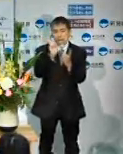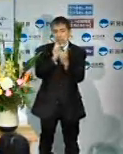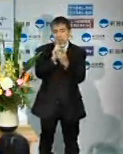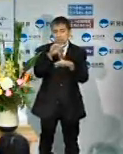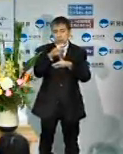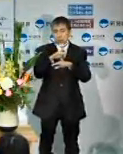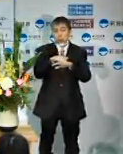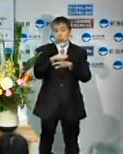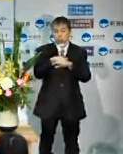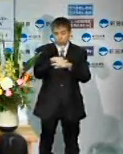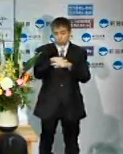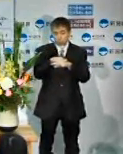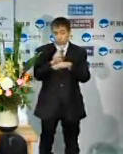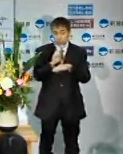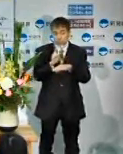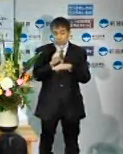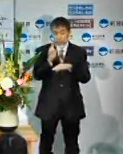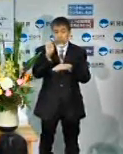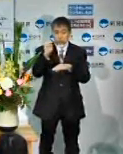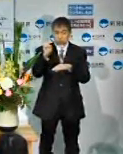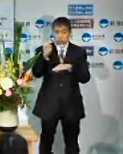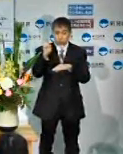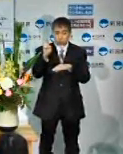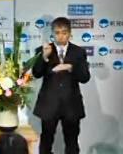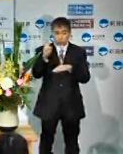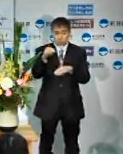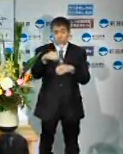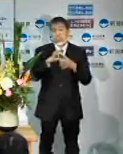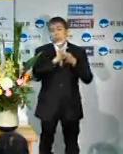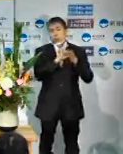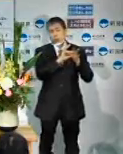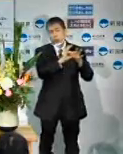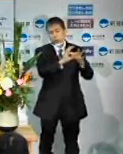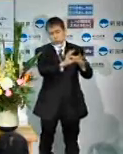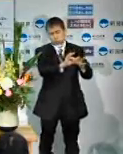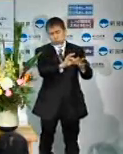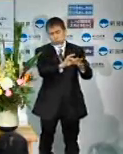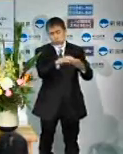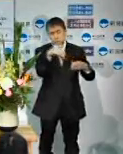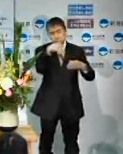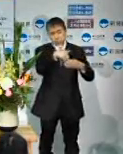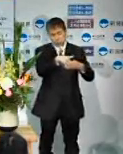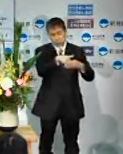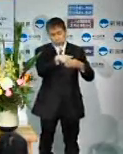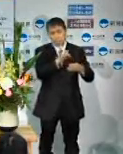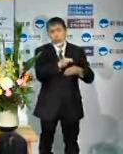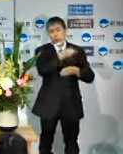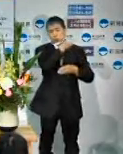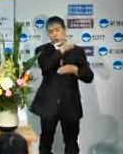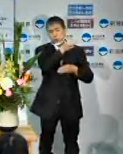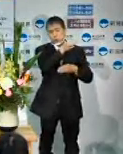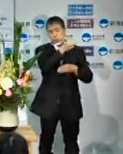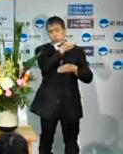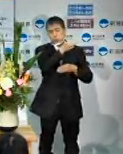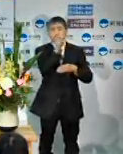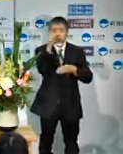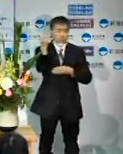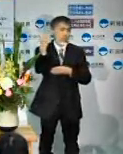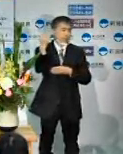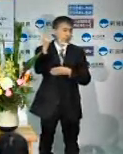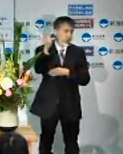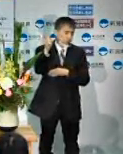物価上昇をカバーする継続的な賃上げだということを っしゃってますので、私